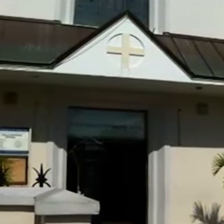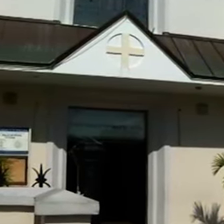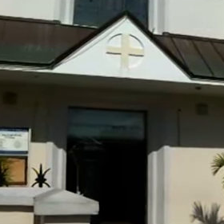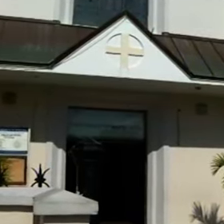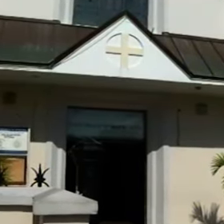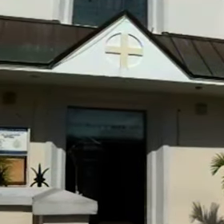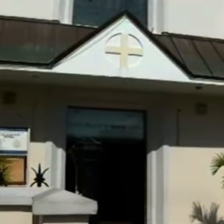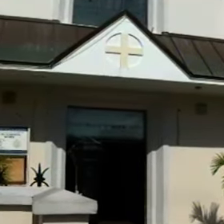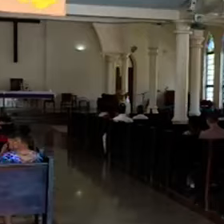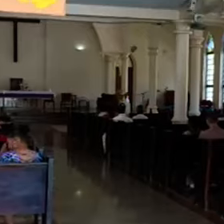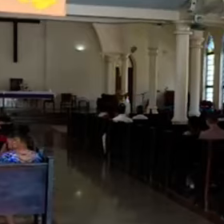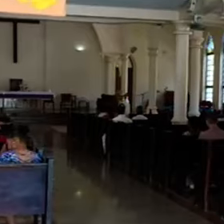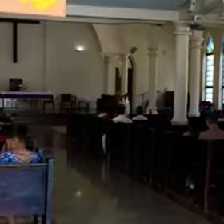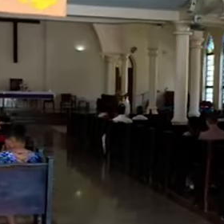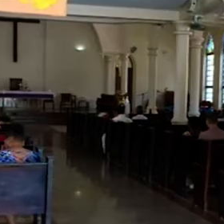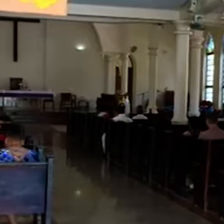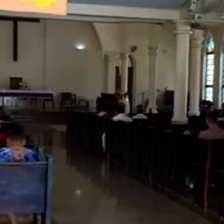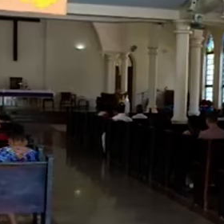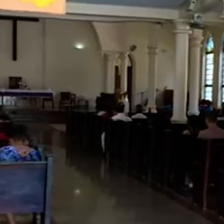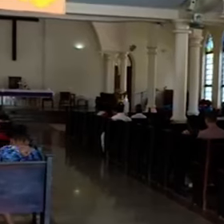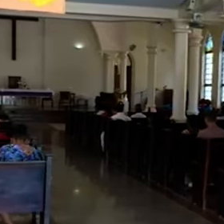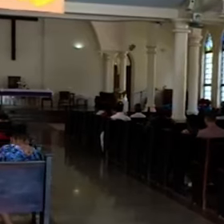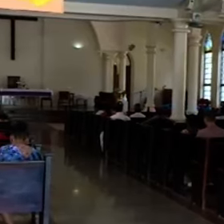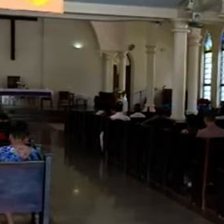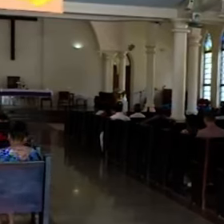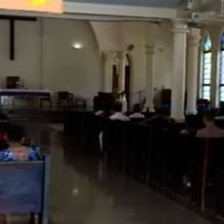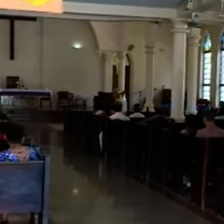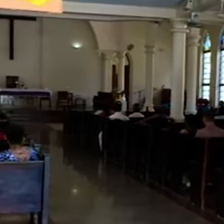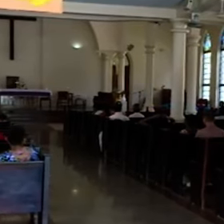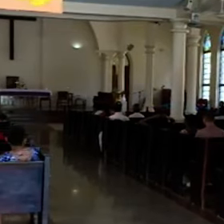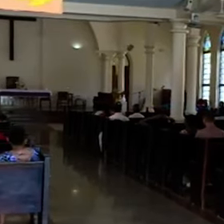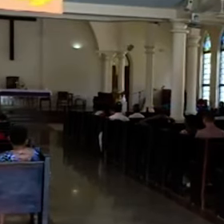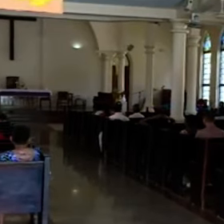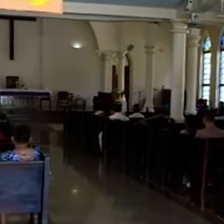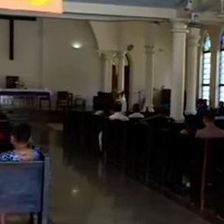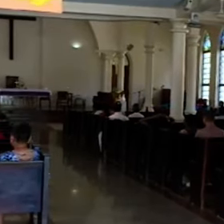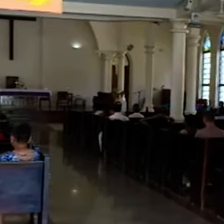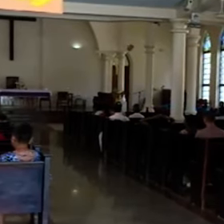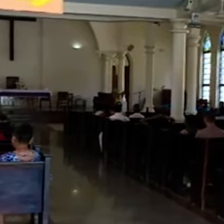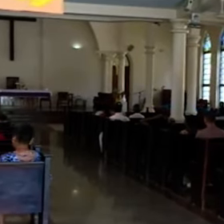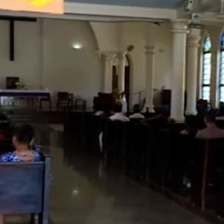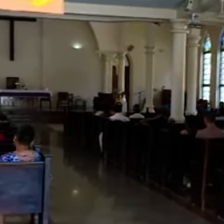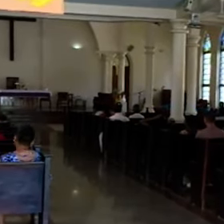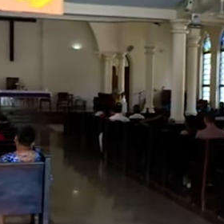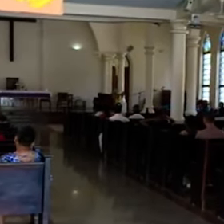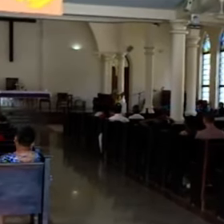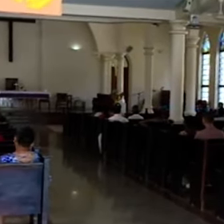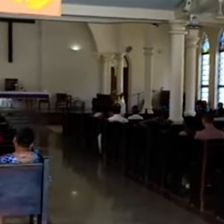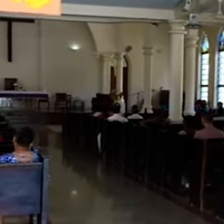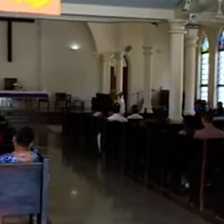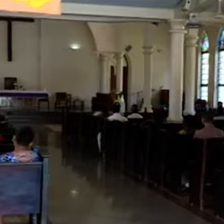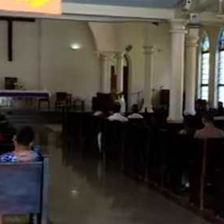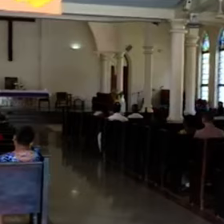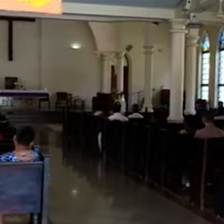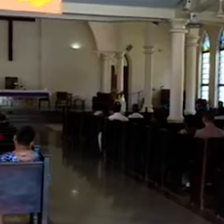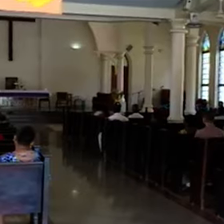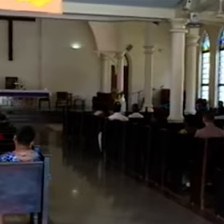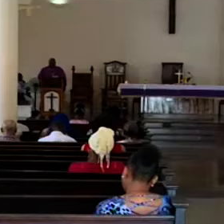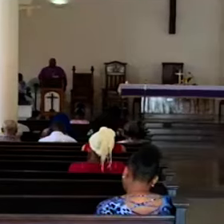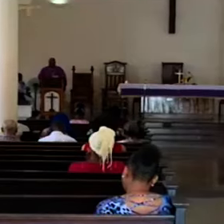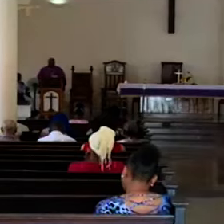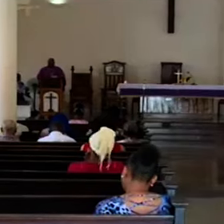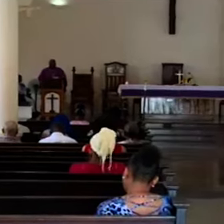n'y a pas beaucoup de monde, mais d'après bon croyant qui nous cause avec, il n'y a pas l'habitude dans les grandes quantités de monde. Si tu es au Paris